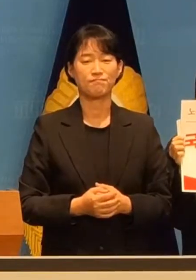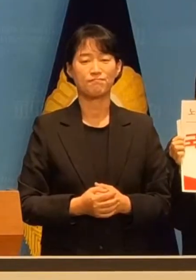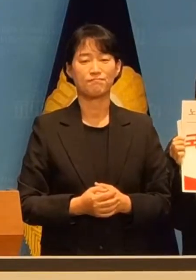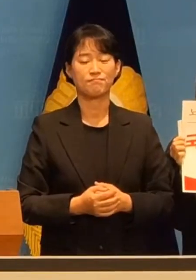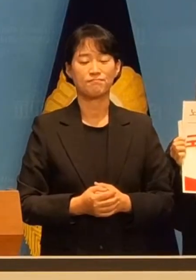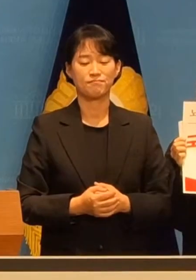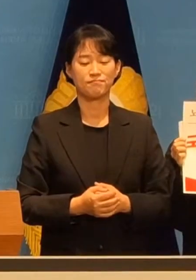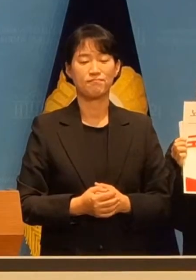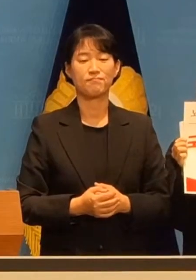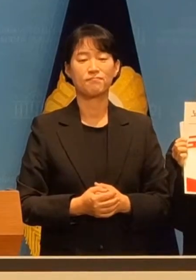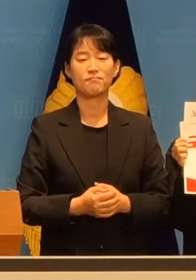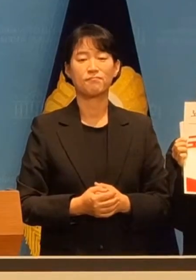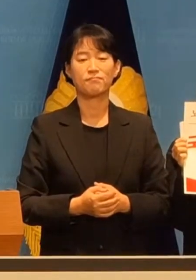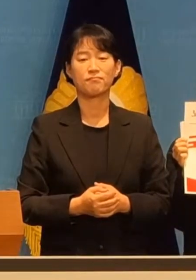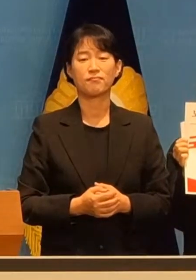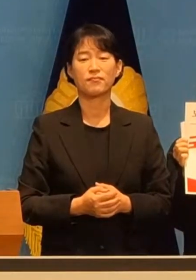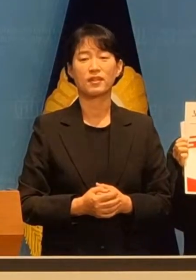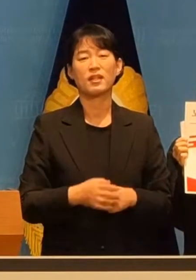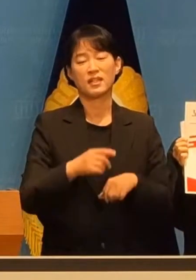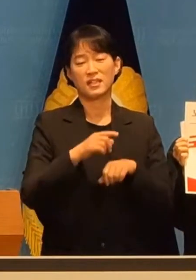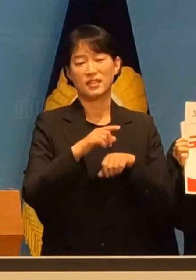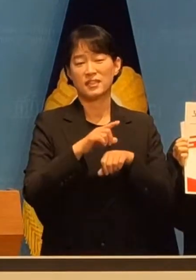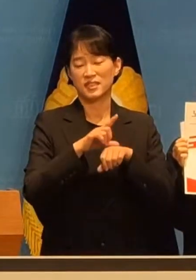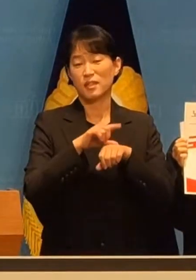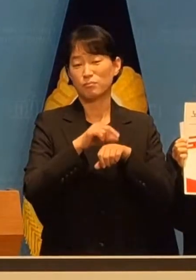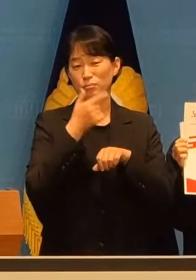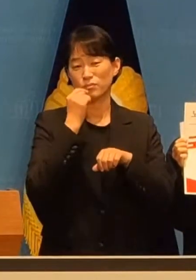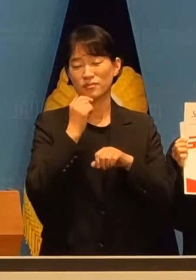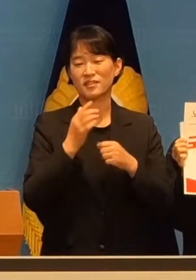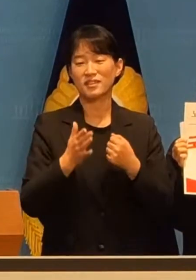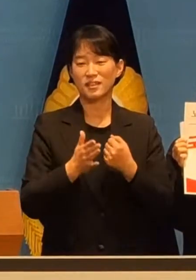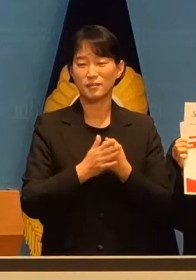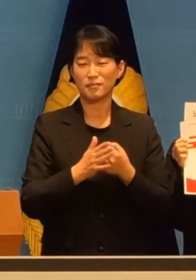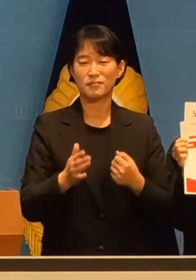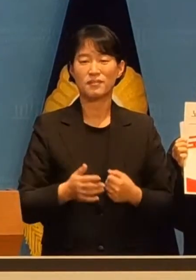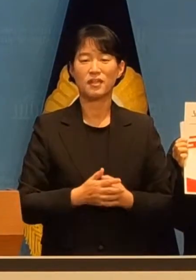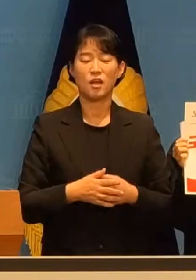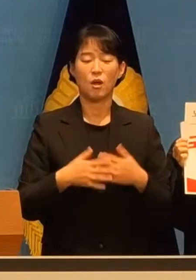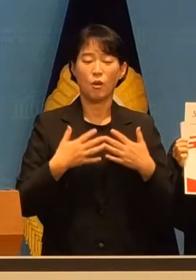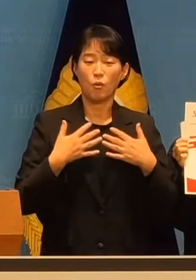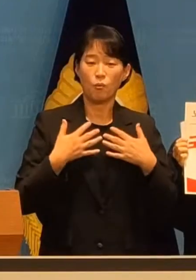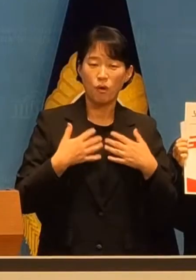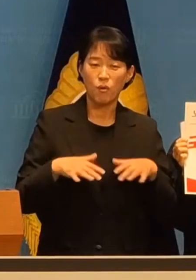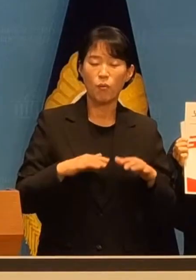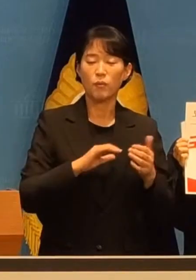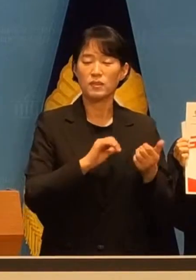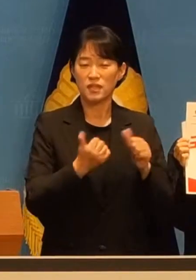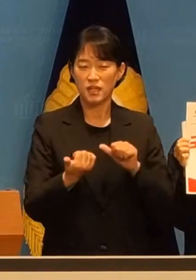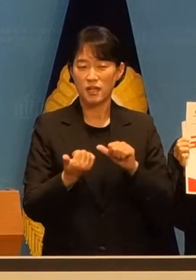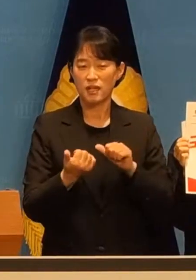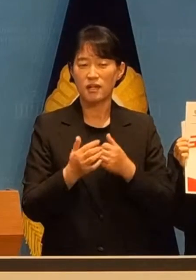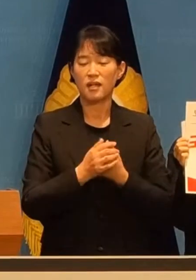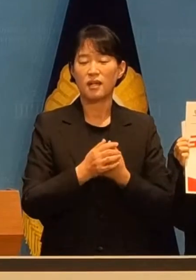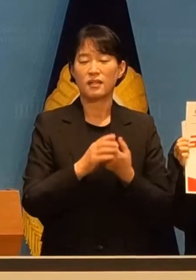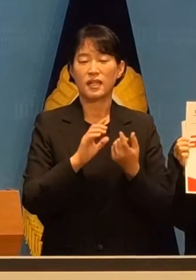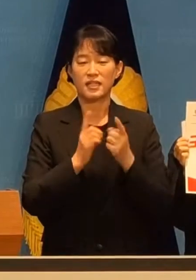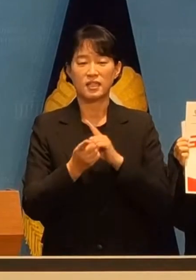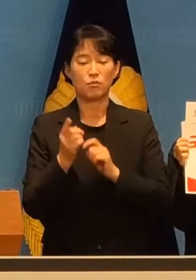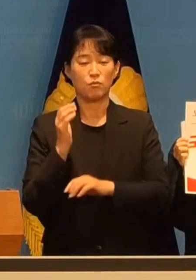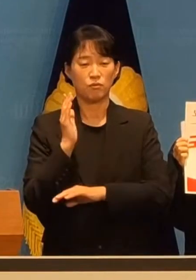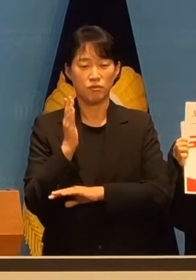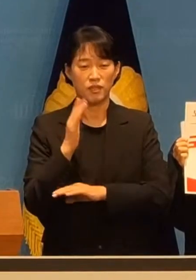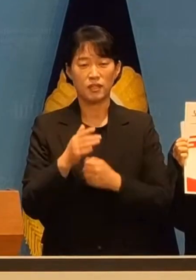네, 이 시간이 다 돼가지고요. 뒤에 과로사 대책위원회 대표 발언과